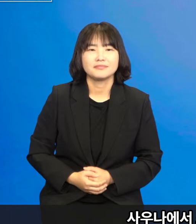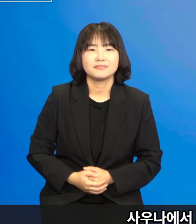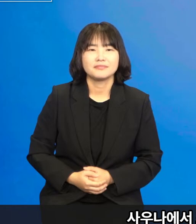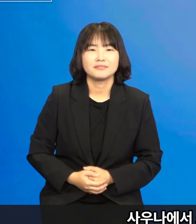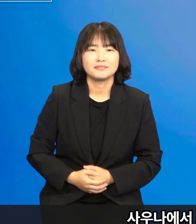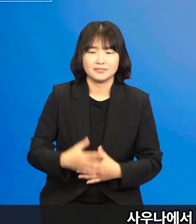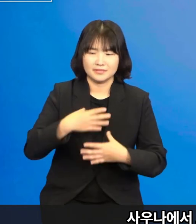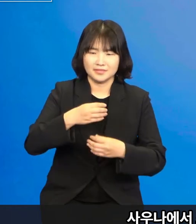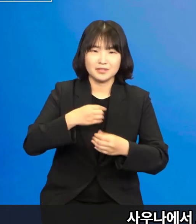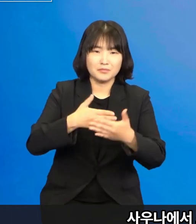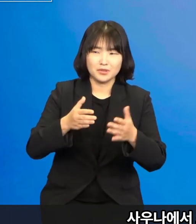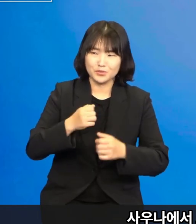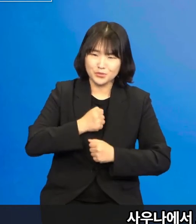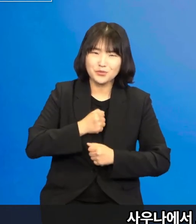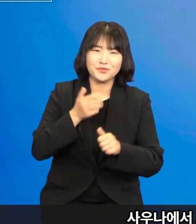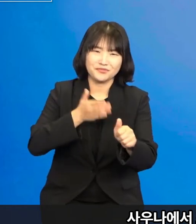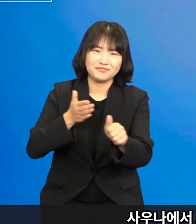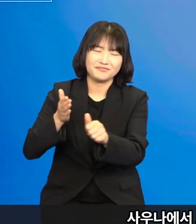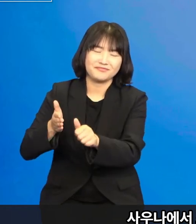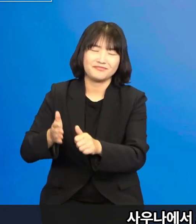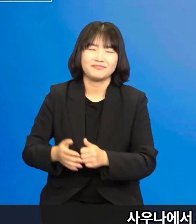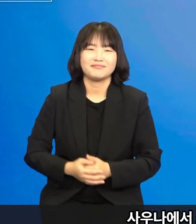사우나에서 조심하십시오, 여러분.